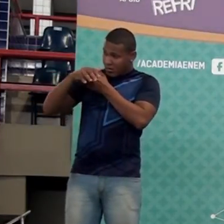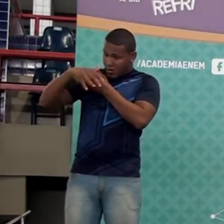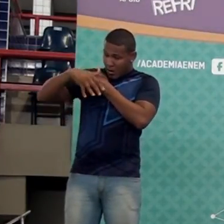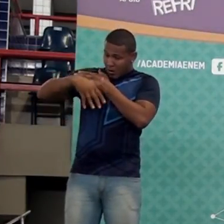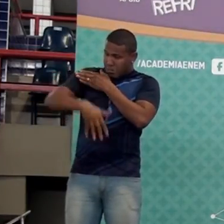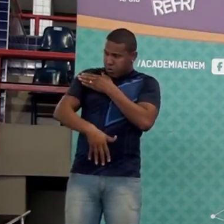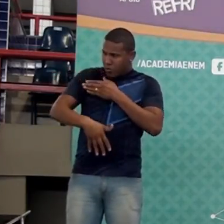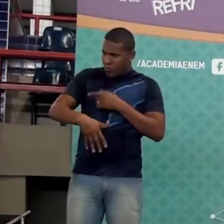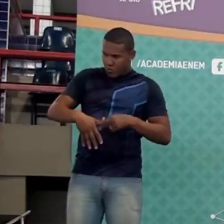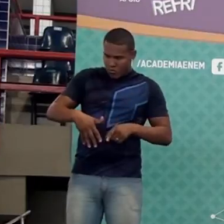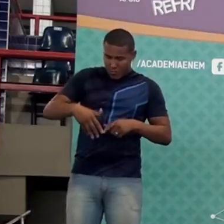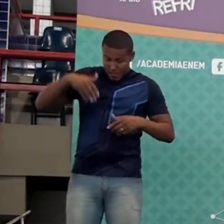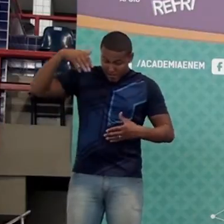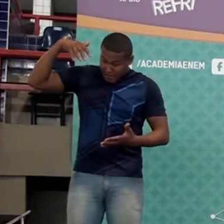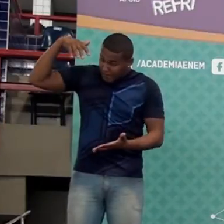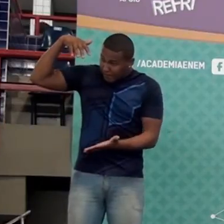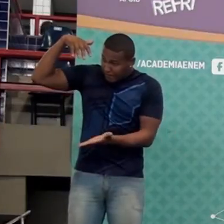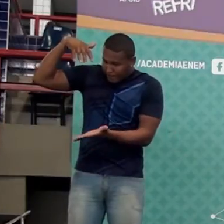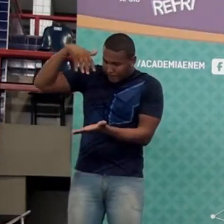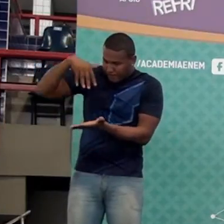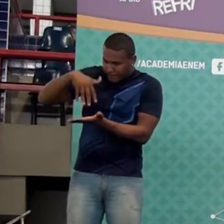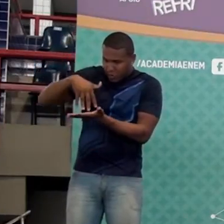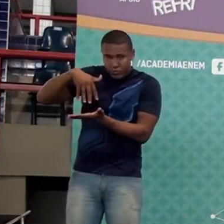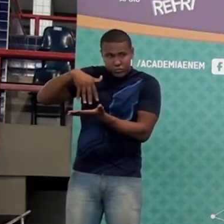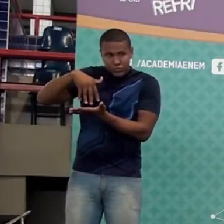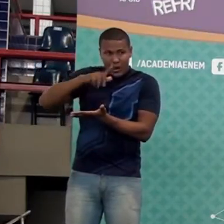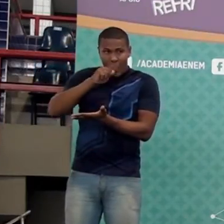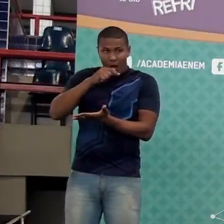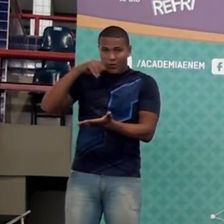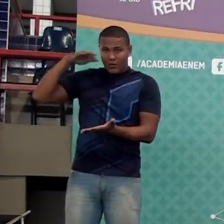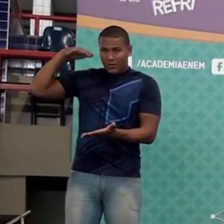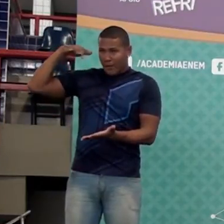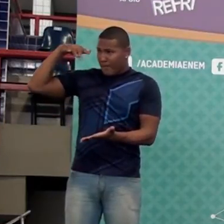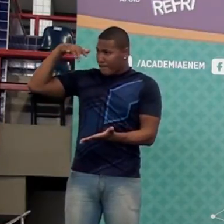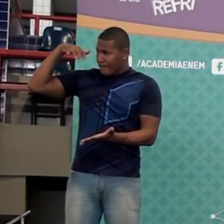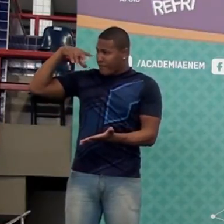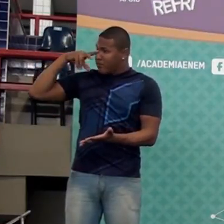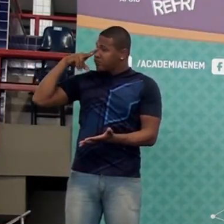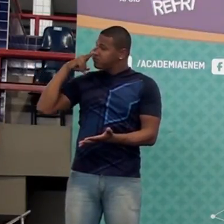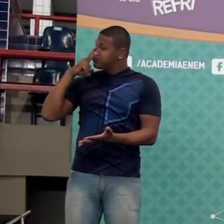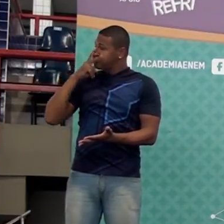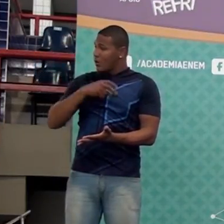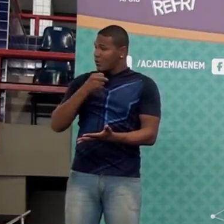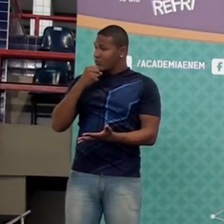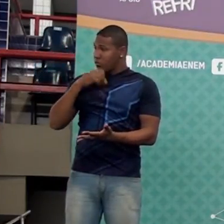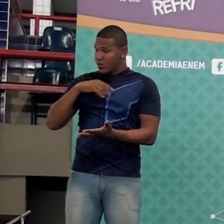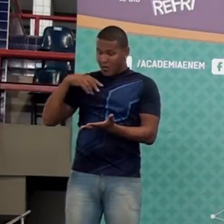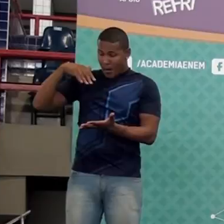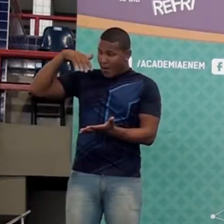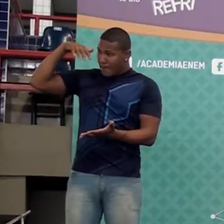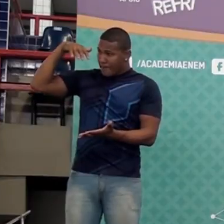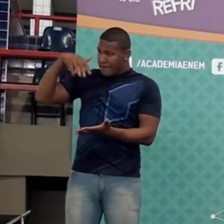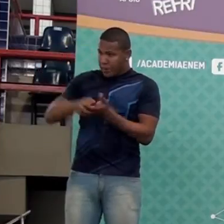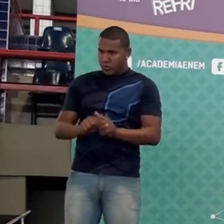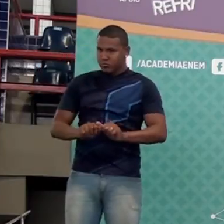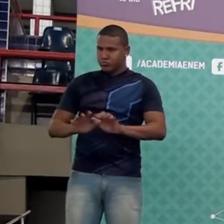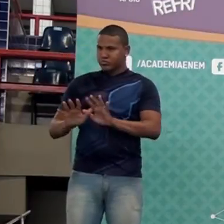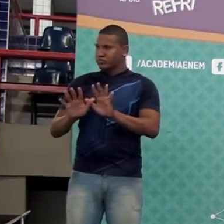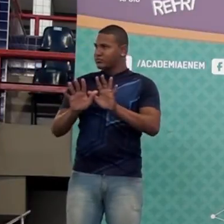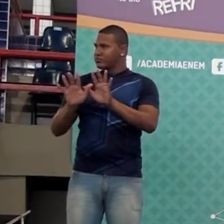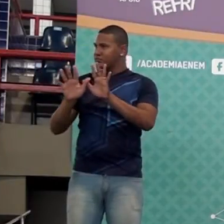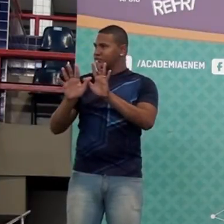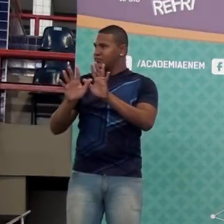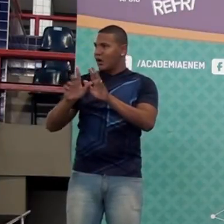é assim, na hora que a água bate lá embaixo, pela força da queda, uma parte da água vaporiza, passa para o